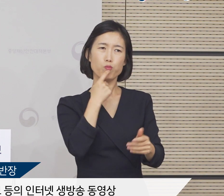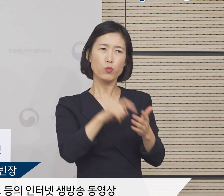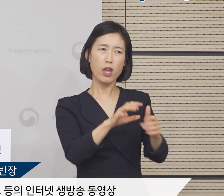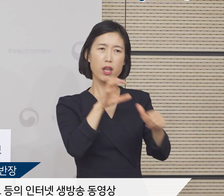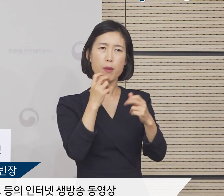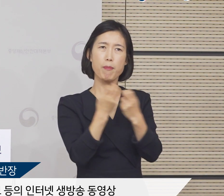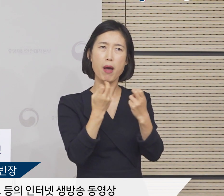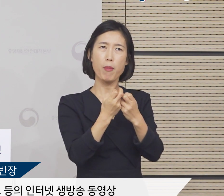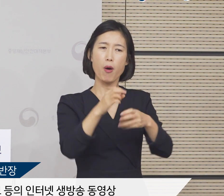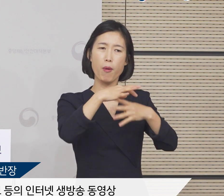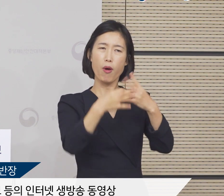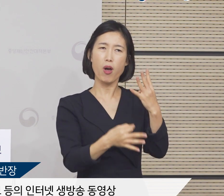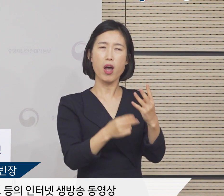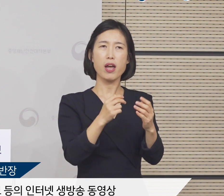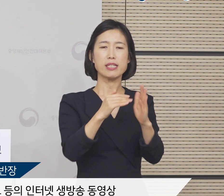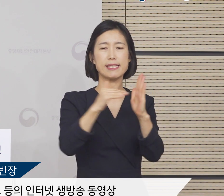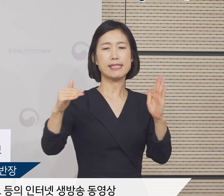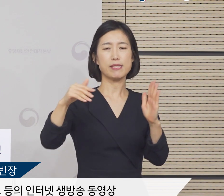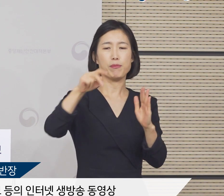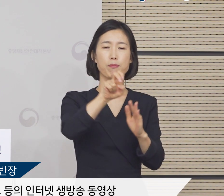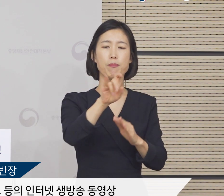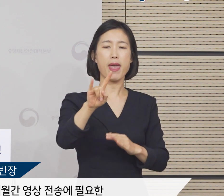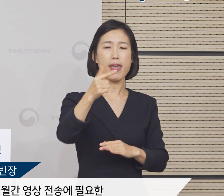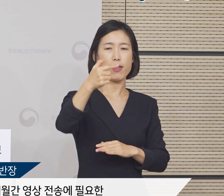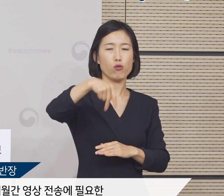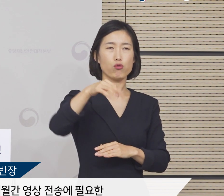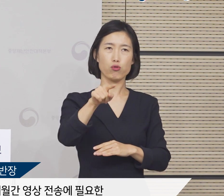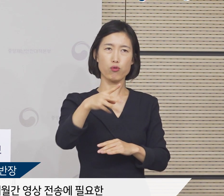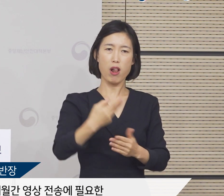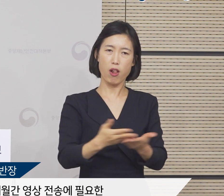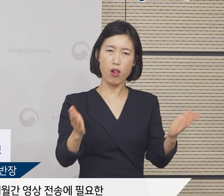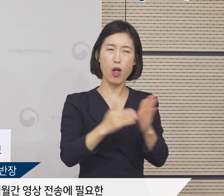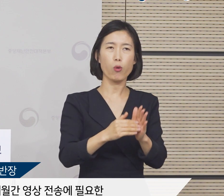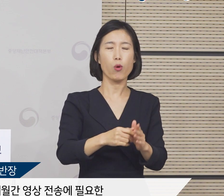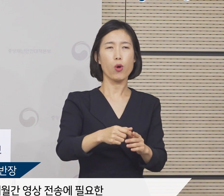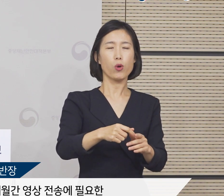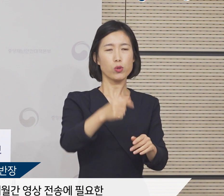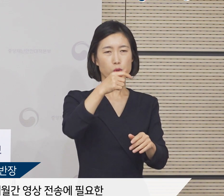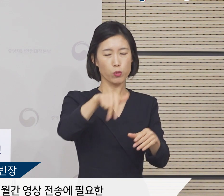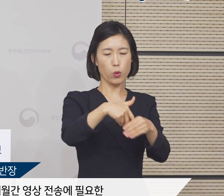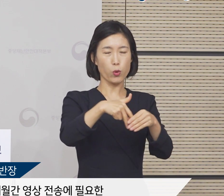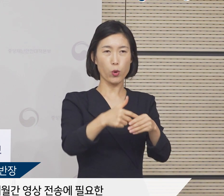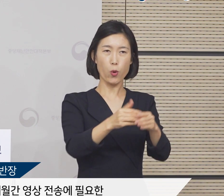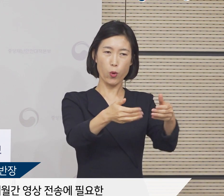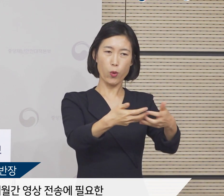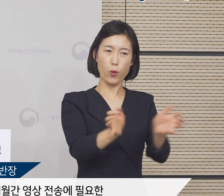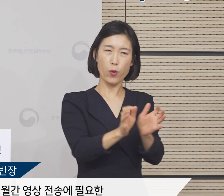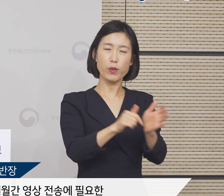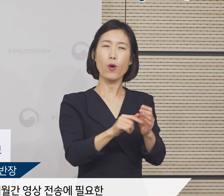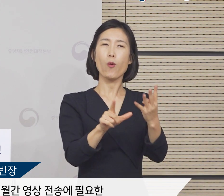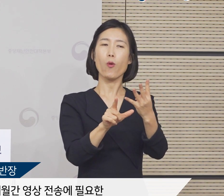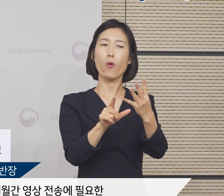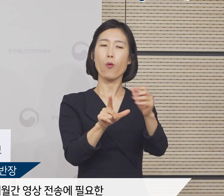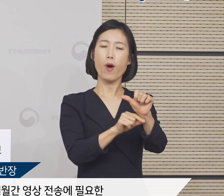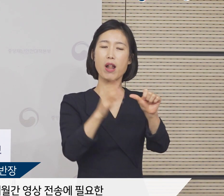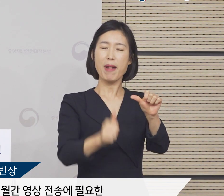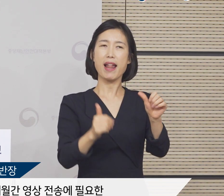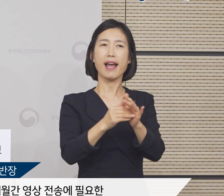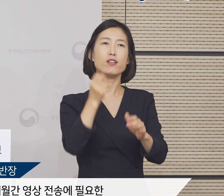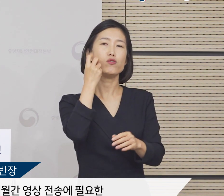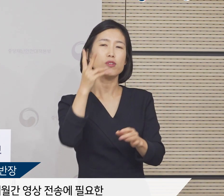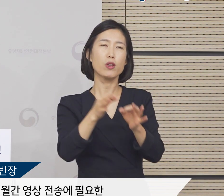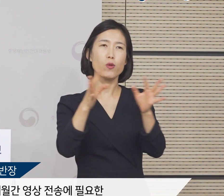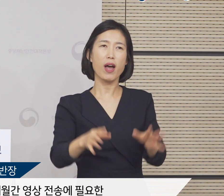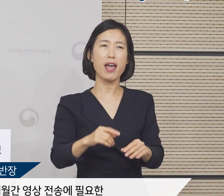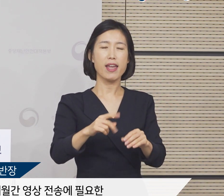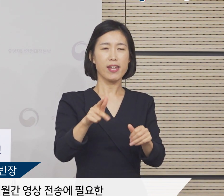있도록 매뉴얼을 제작, 배포, 안내하고 종교 단체별 1회선에 대해 5월 말까지 2개월간 영상 전송에